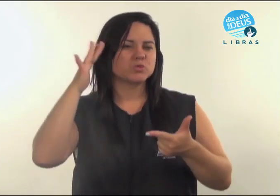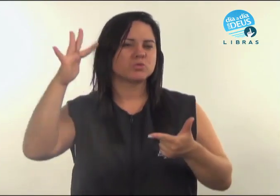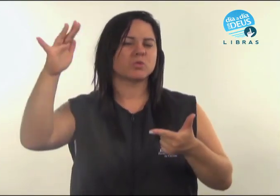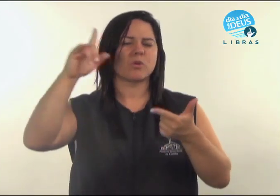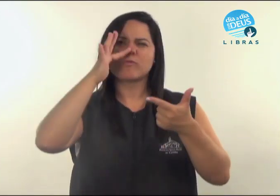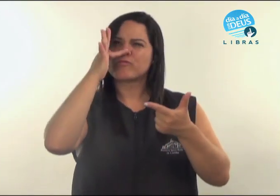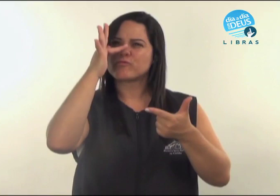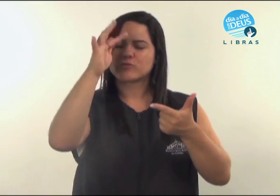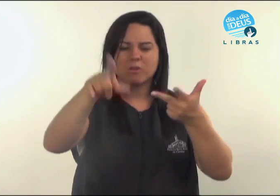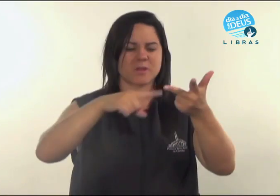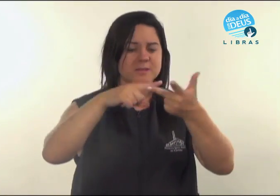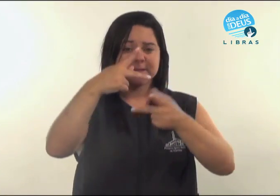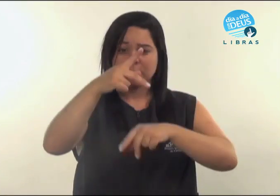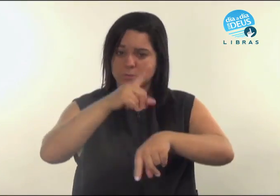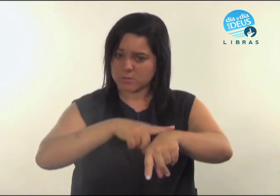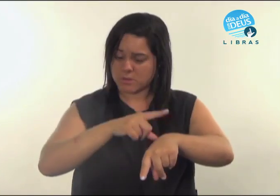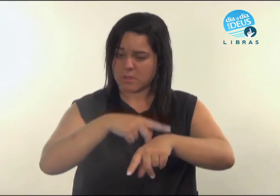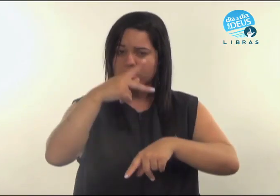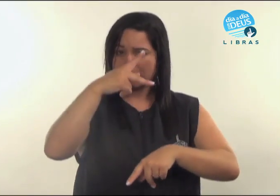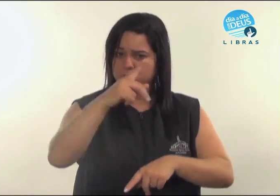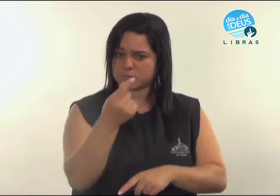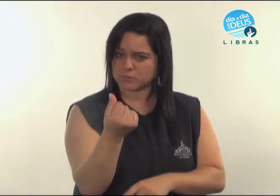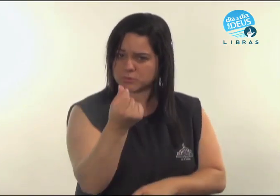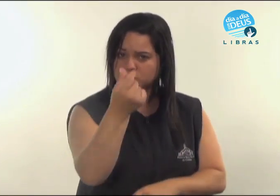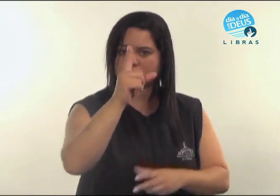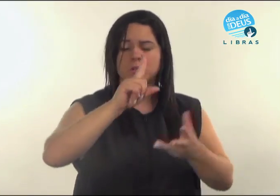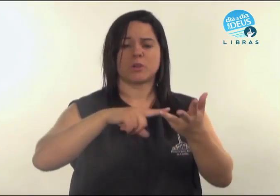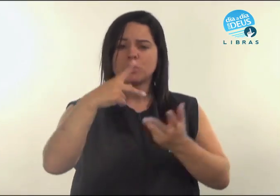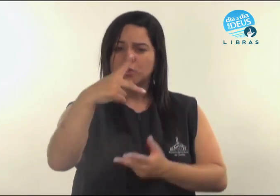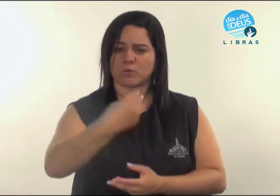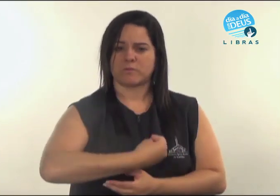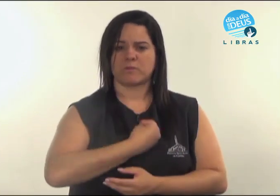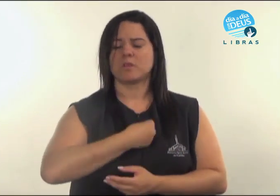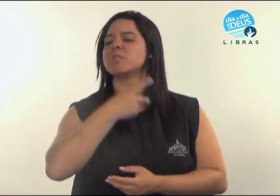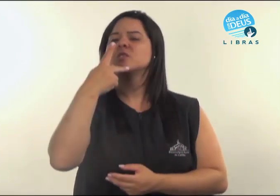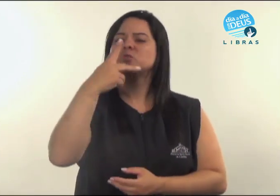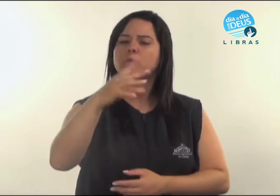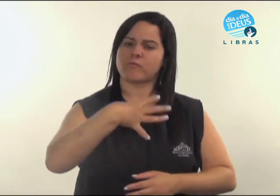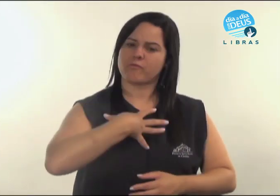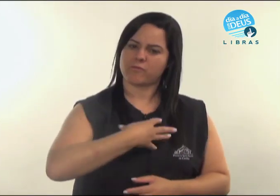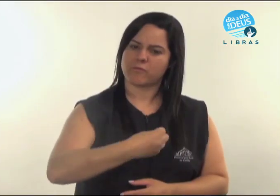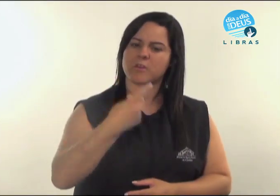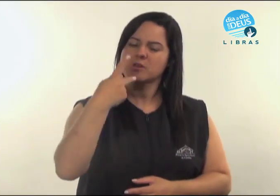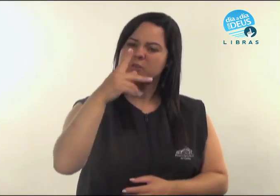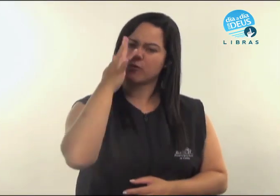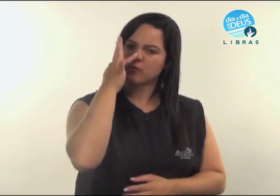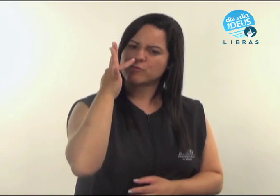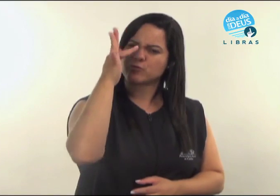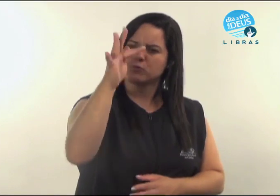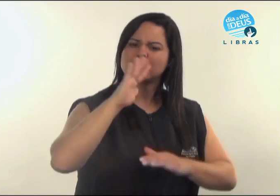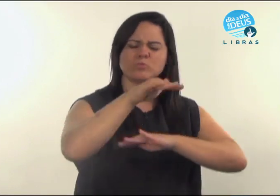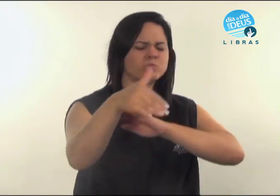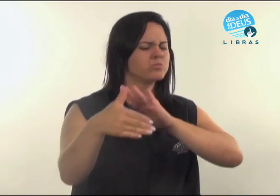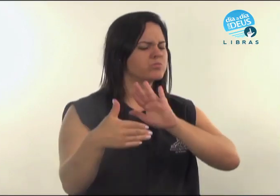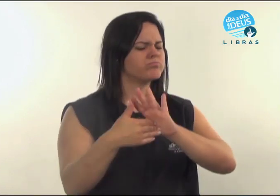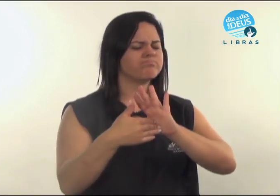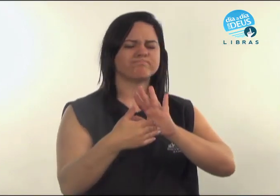coração, teus sonhos, teu tempo, teu dinheiro, tua vida, teus filhos, teu